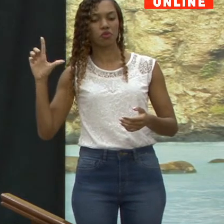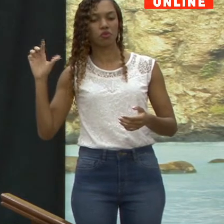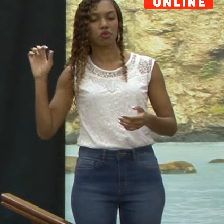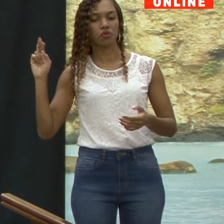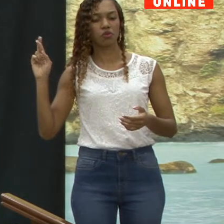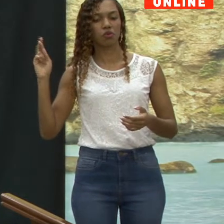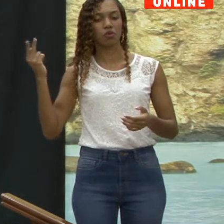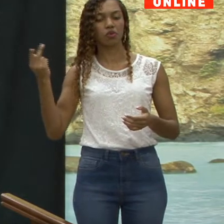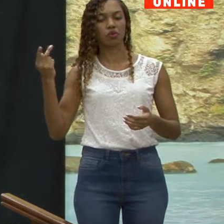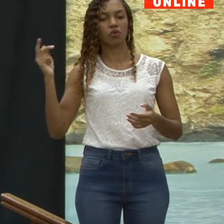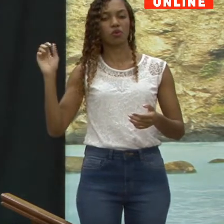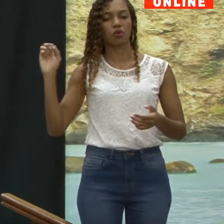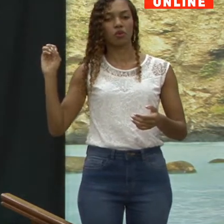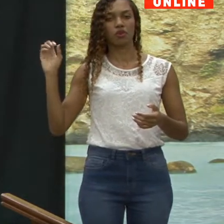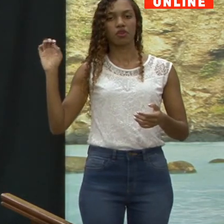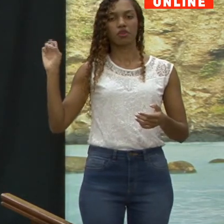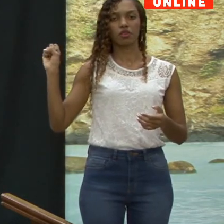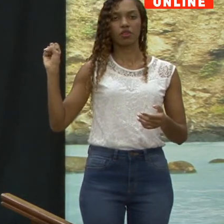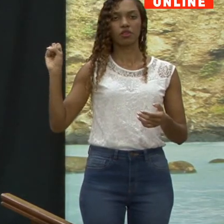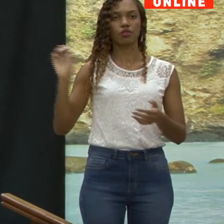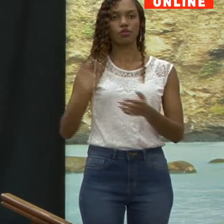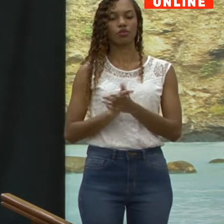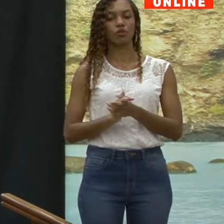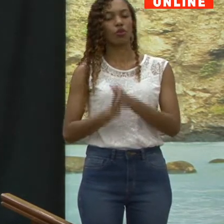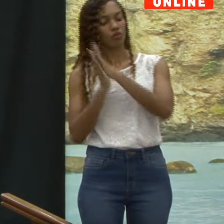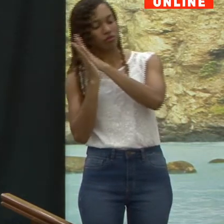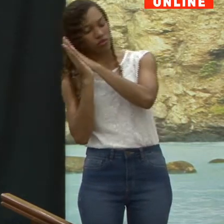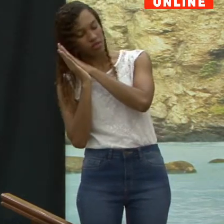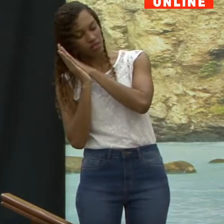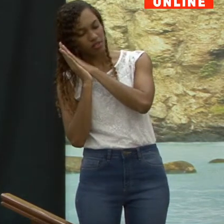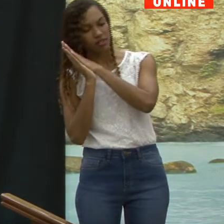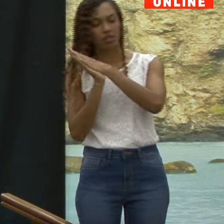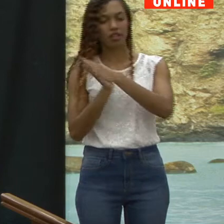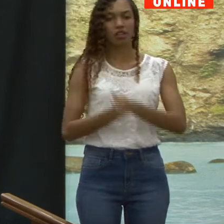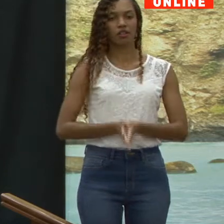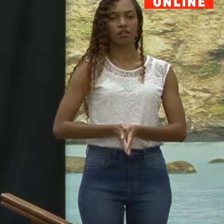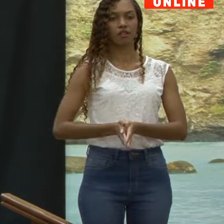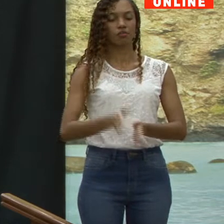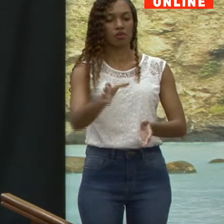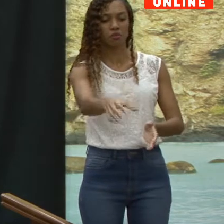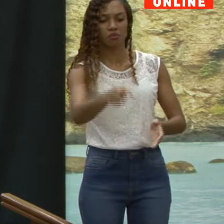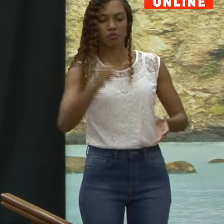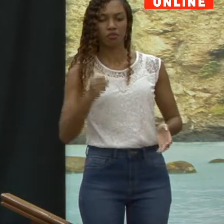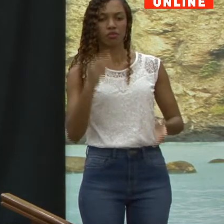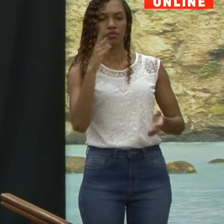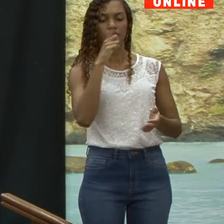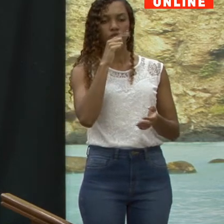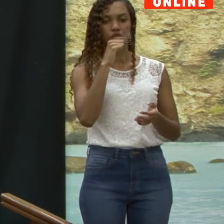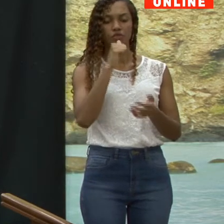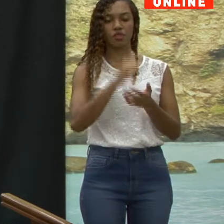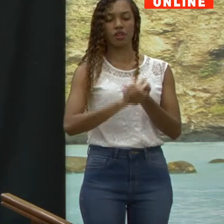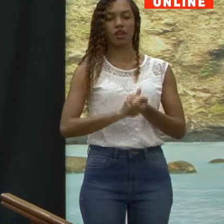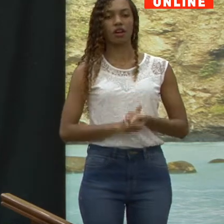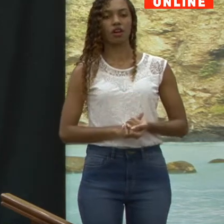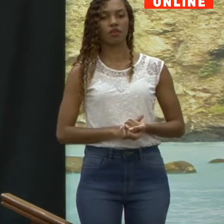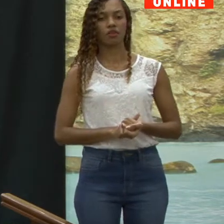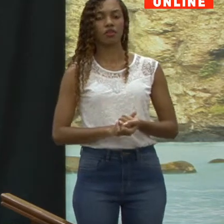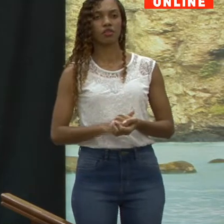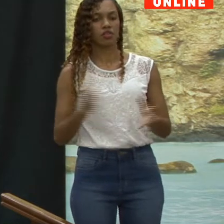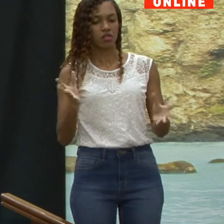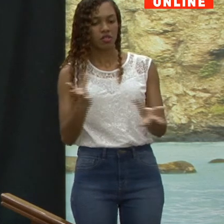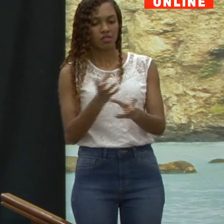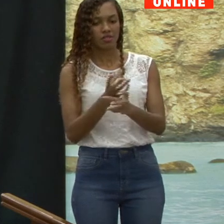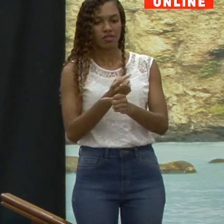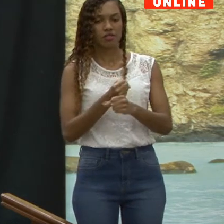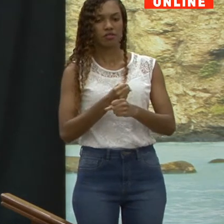para poder pegar um restinho de água, até que Elias chega lá no Querite, e o Querite estava tão seco